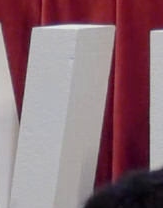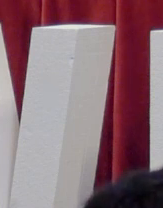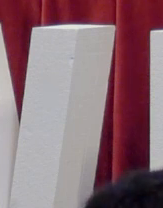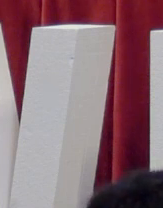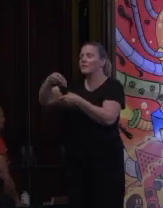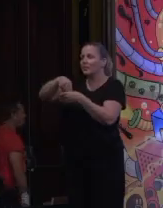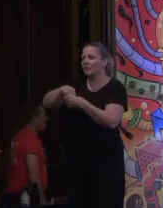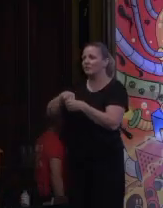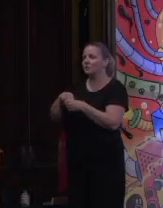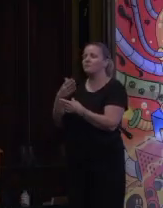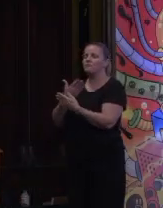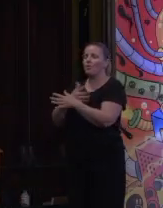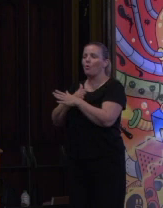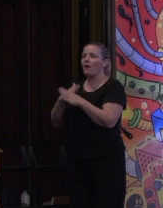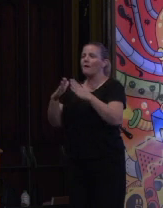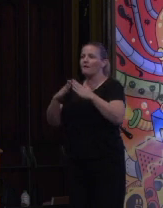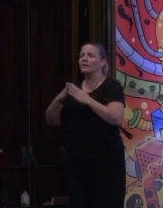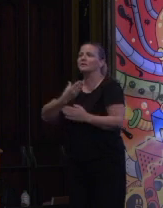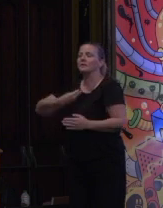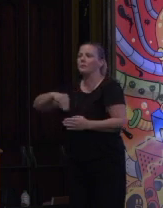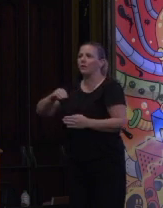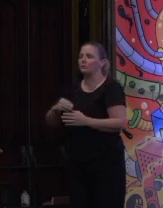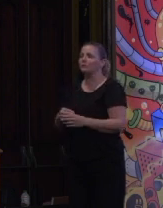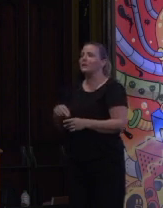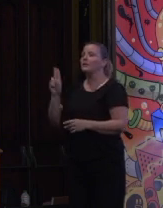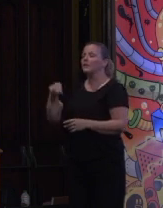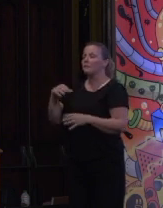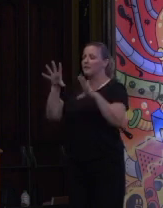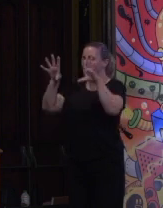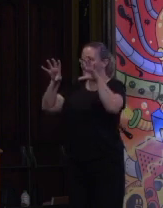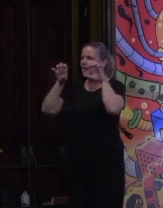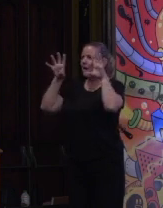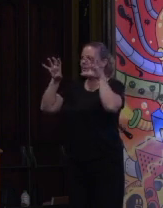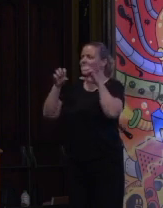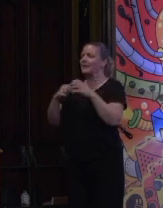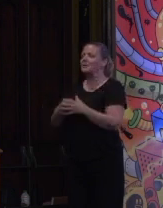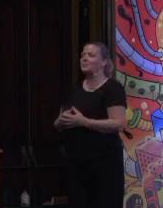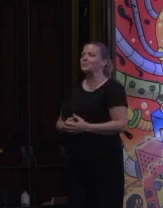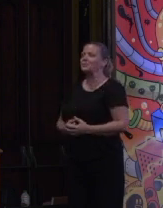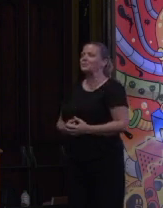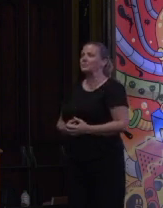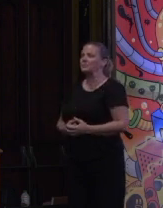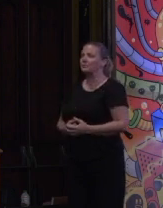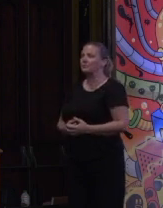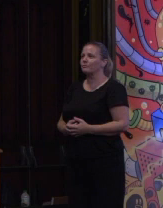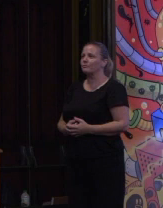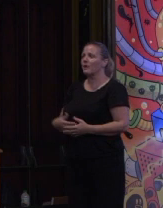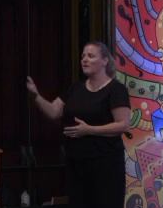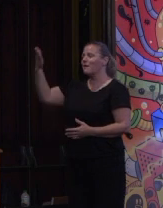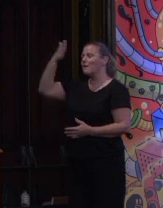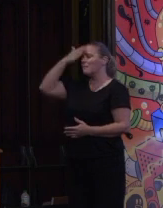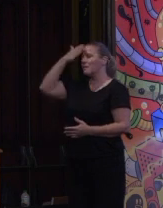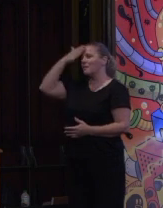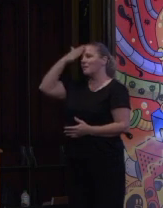juego para jugar en casa por nuestra cuenta y de esta forma aprender, tener esta ganancia. El principal sistema de aprendizaje,